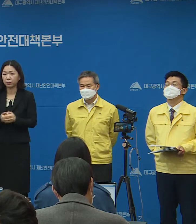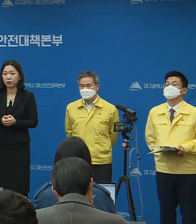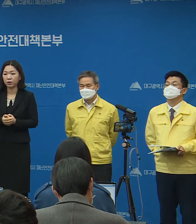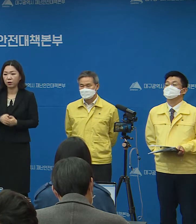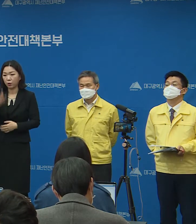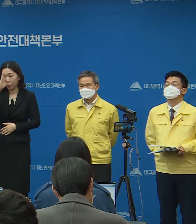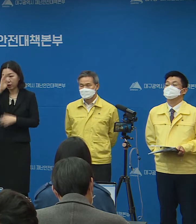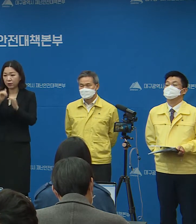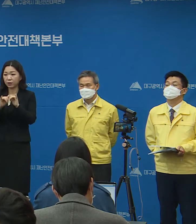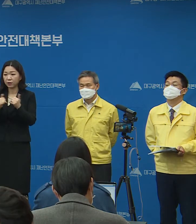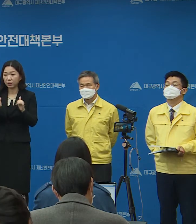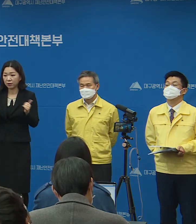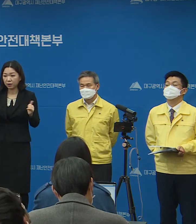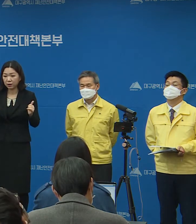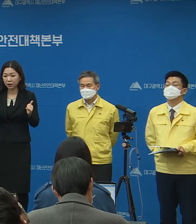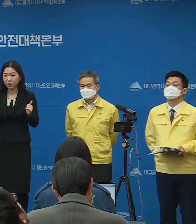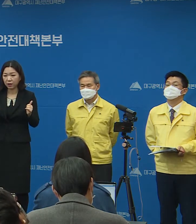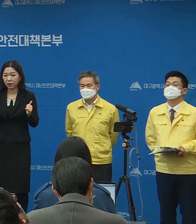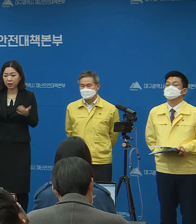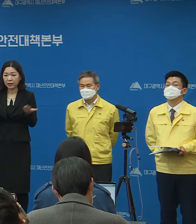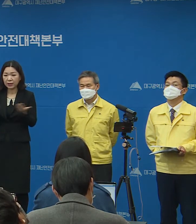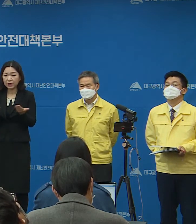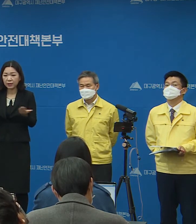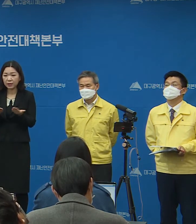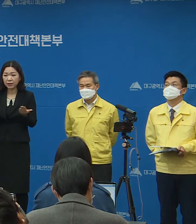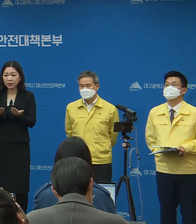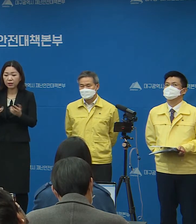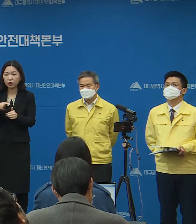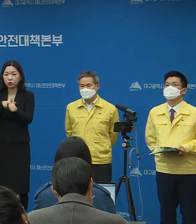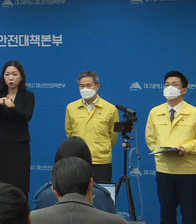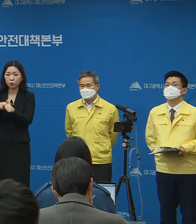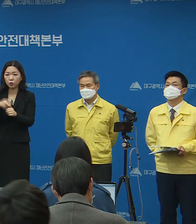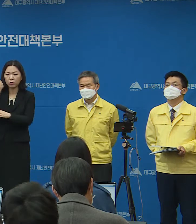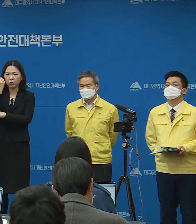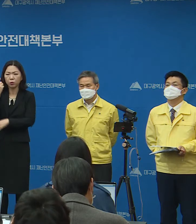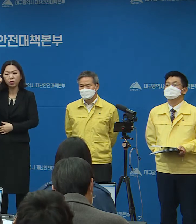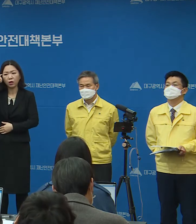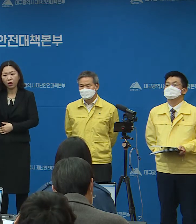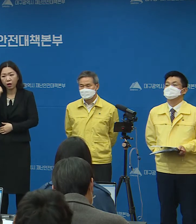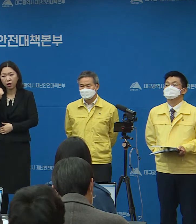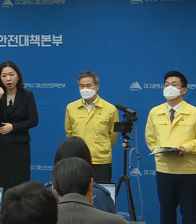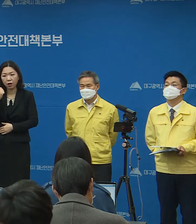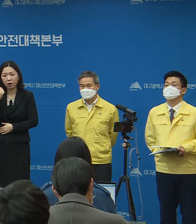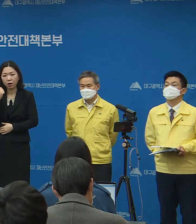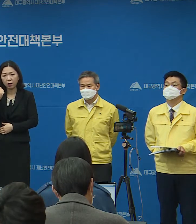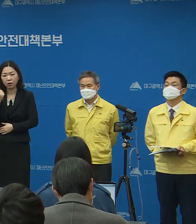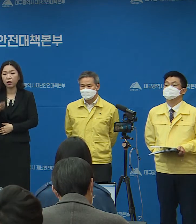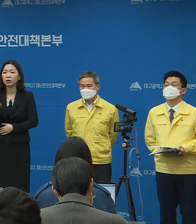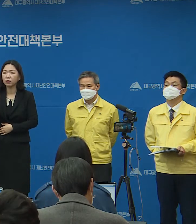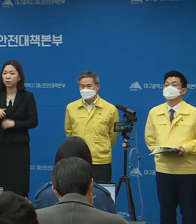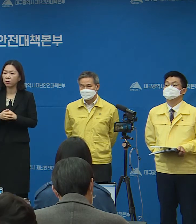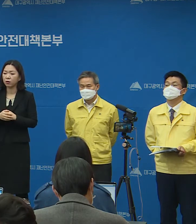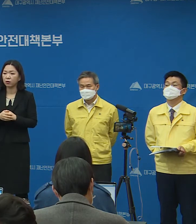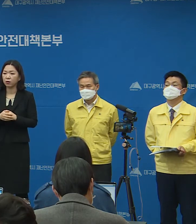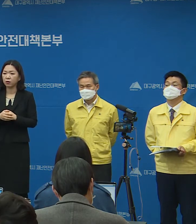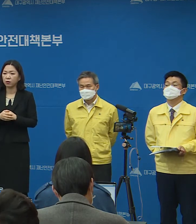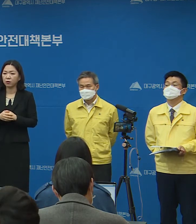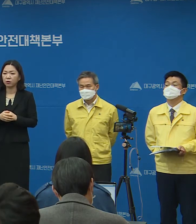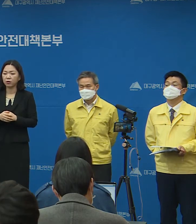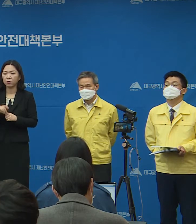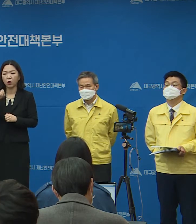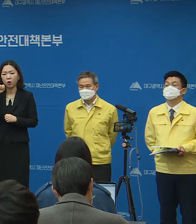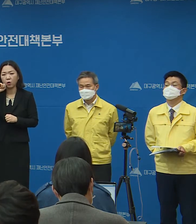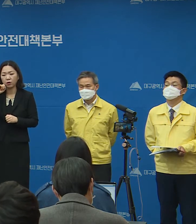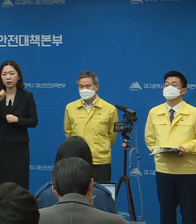직장 정보는 방역 대책의 기본이라는 생각이 드는데요. 다만 확진자 폭증에서 경황이 없었다 이렇게 말씀 마시고